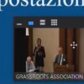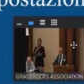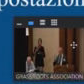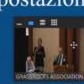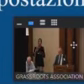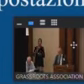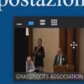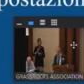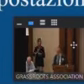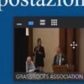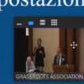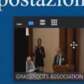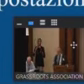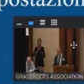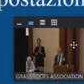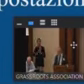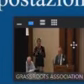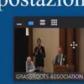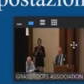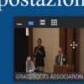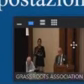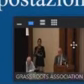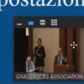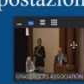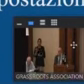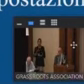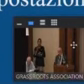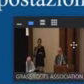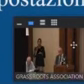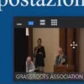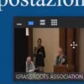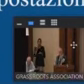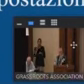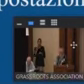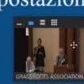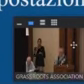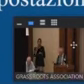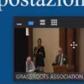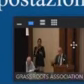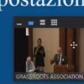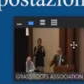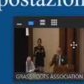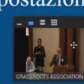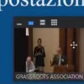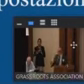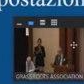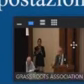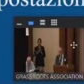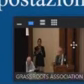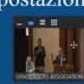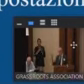Messenger, c'è da diventare cretini. Tutto per riuscire ad avere una cartella clinica. Ebbene, sarà l'app che ci darà già la